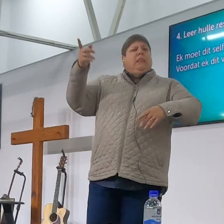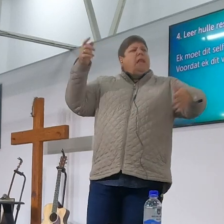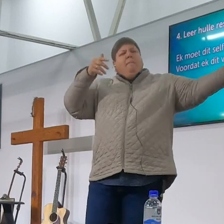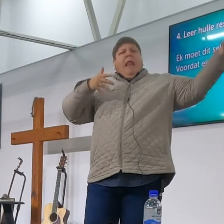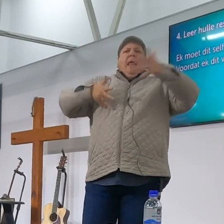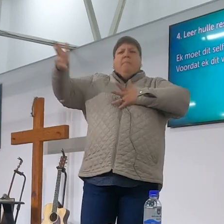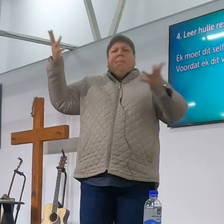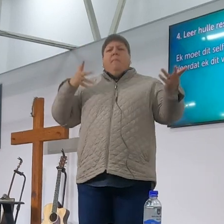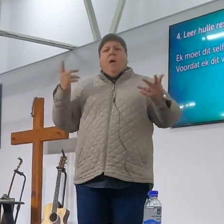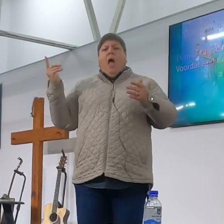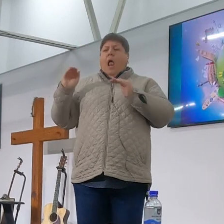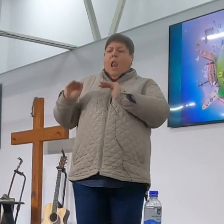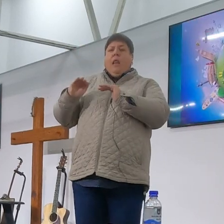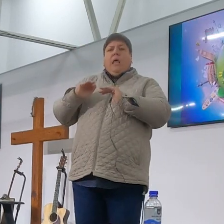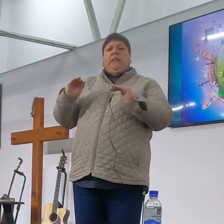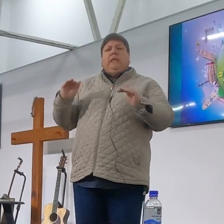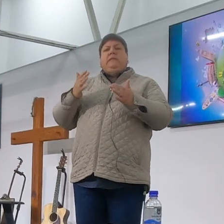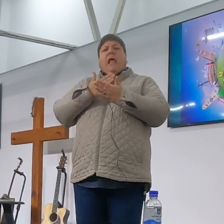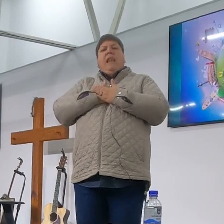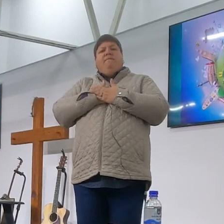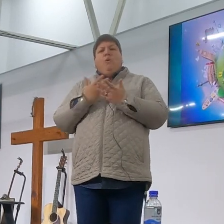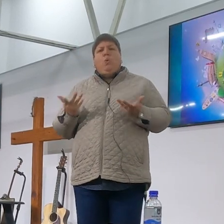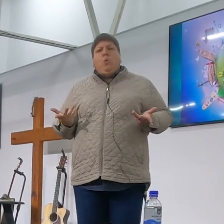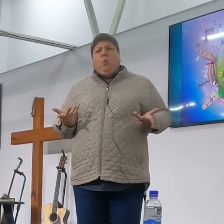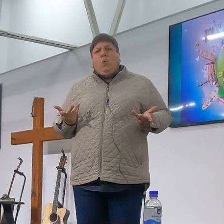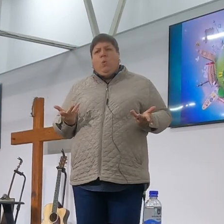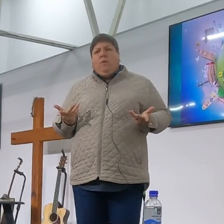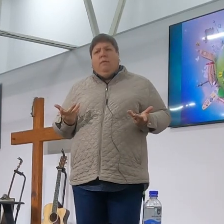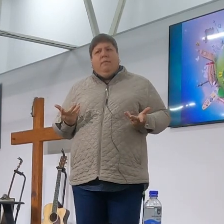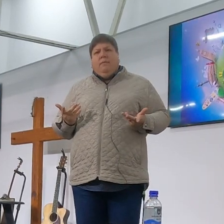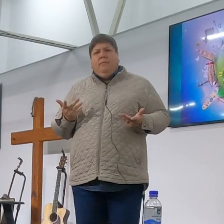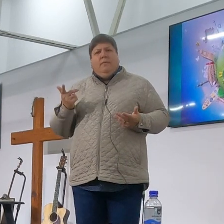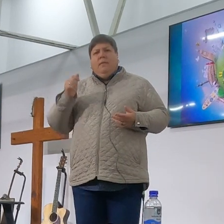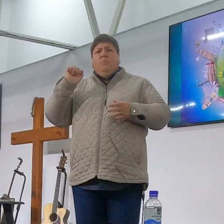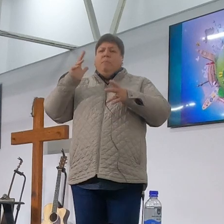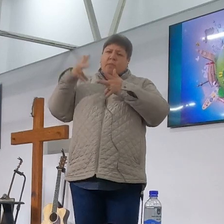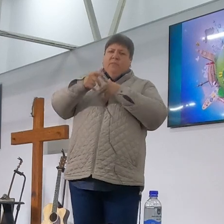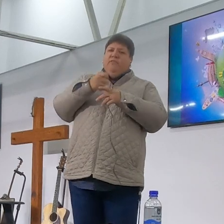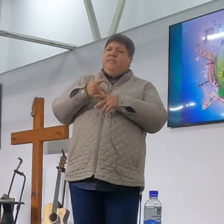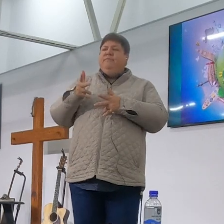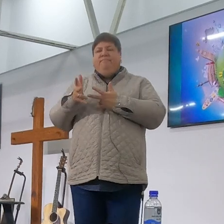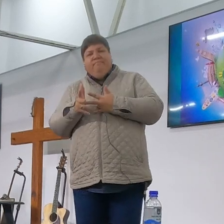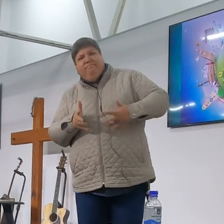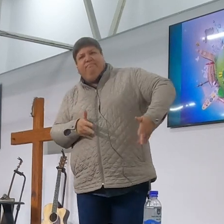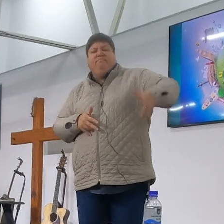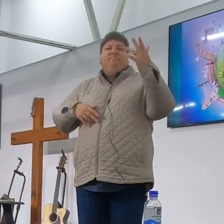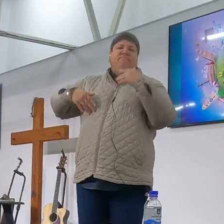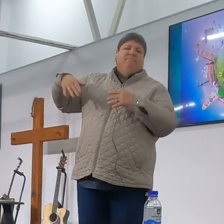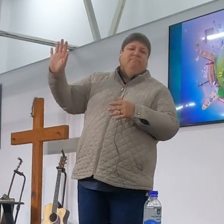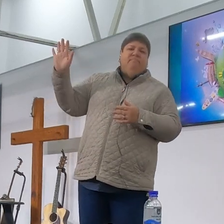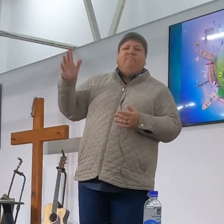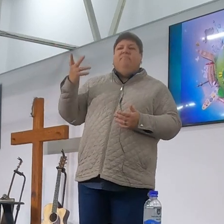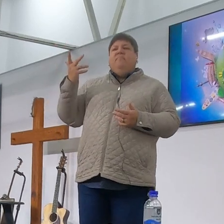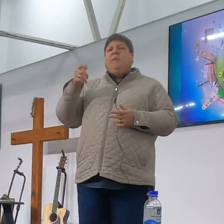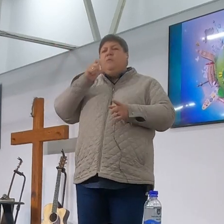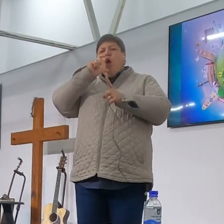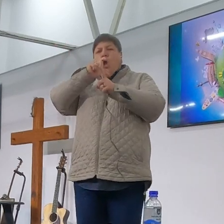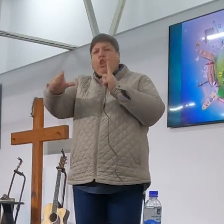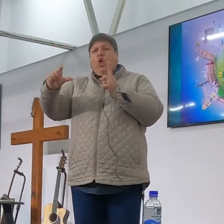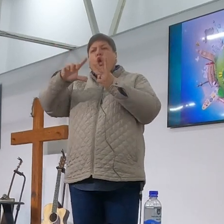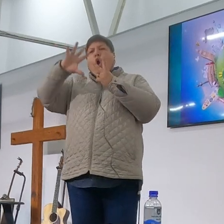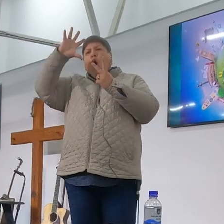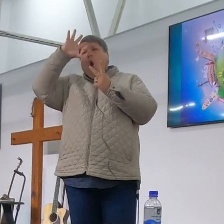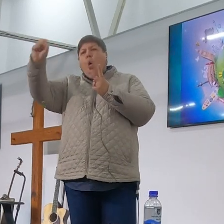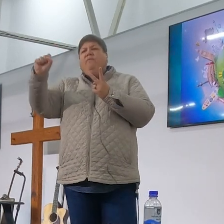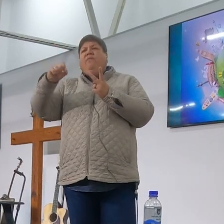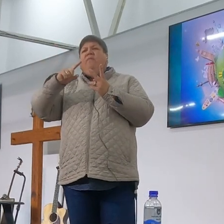stem julle saam. Ek moet dit modelleer, ek moet dit wys. So dit maak nie saak watter geloof, of watter kultuur, of watter ras, of wat